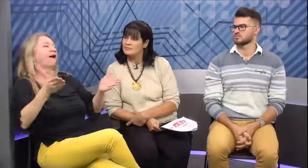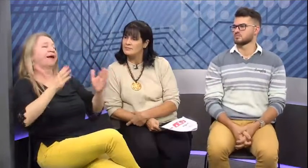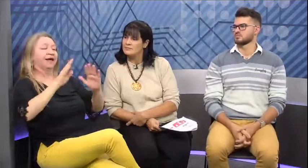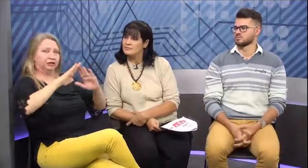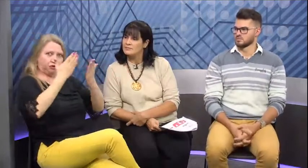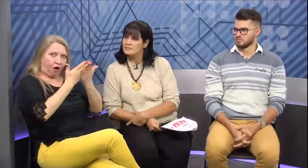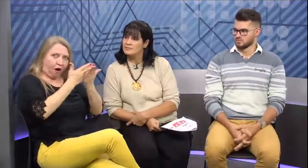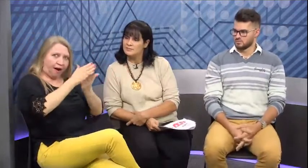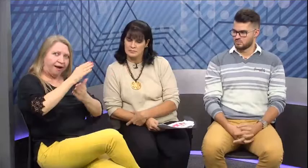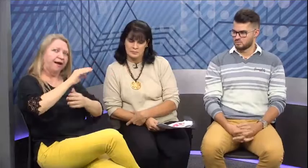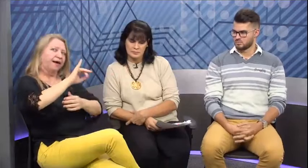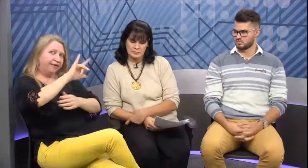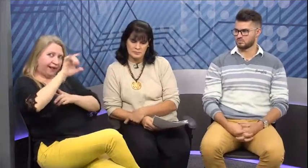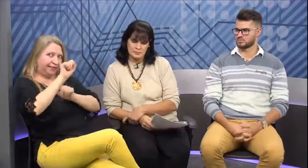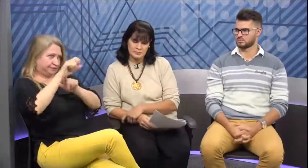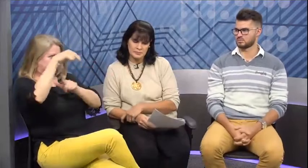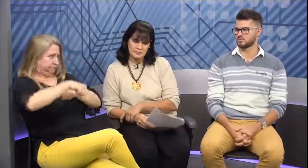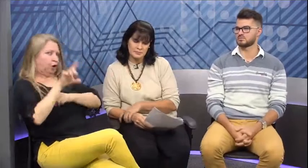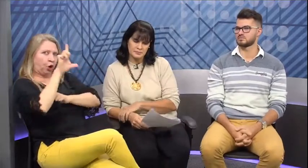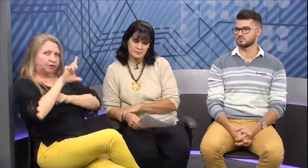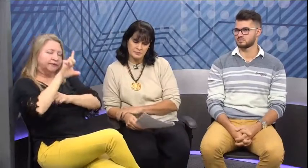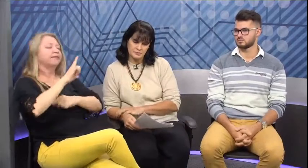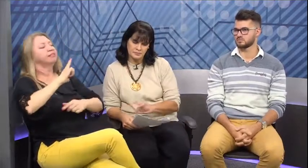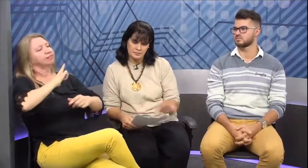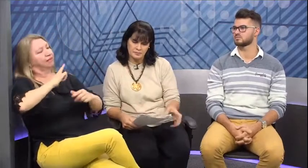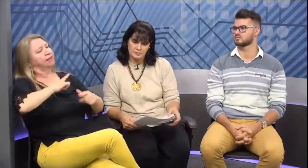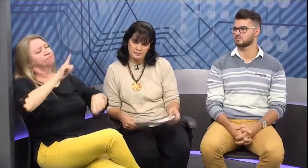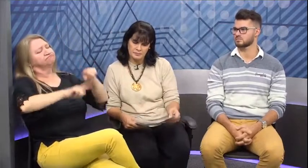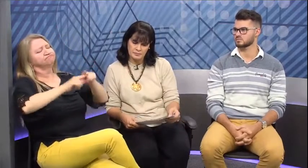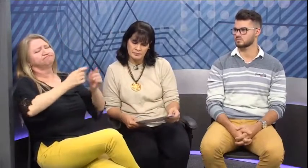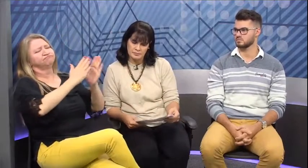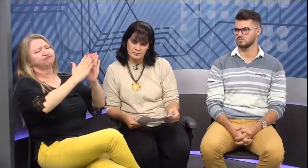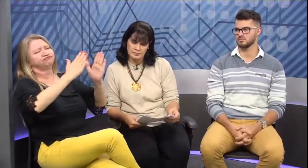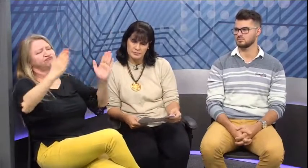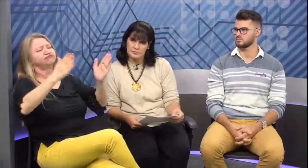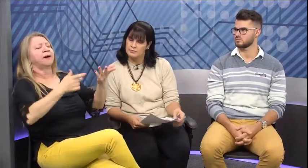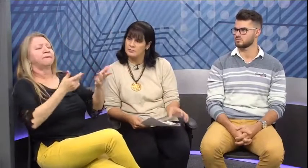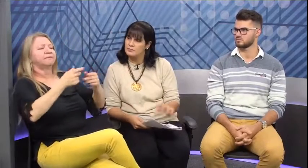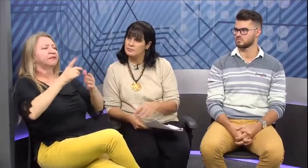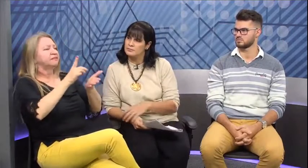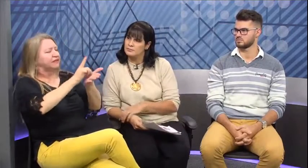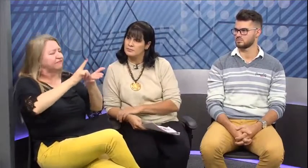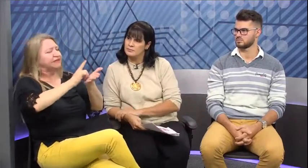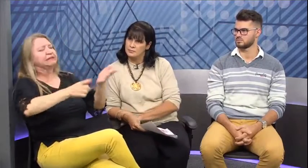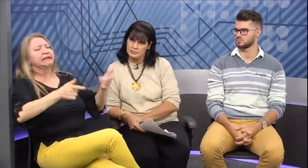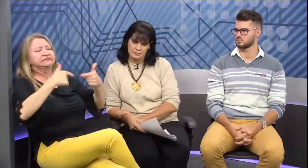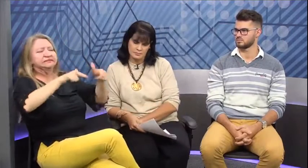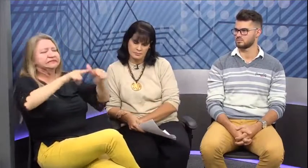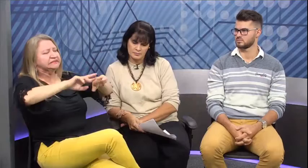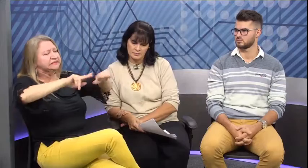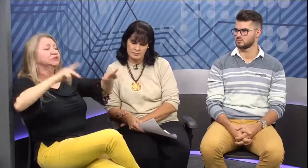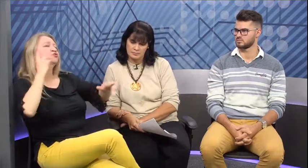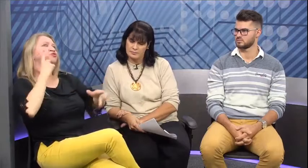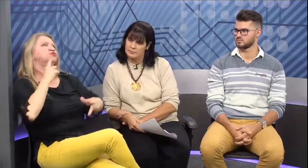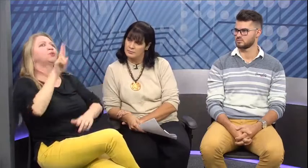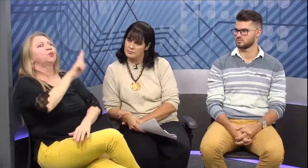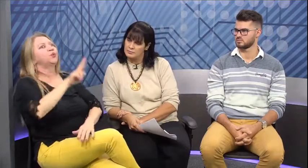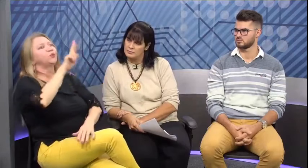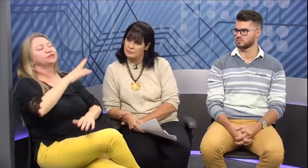livros, né? Então, existe bastante recurso, né, material, e aqui em Londrina nós temos também na biblioteca, DVD. Então,